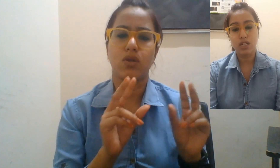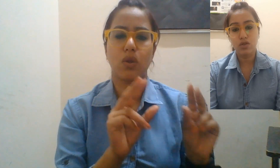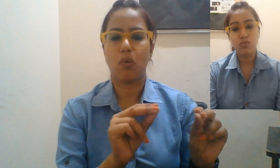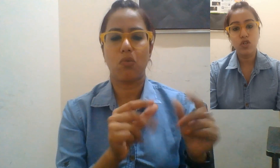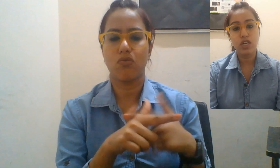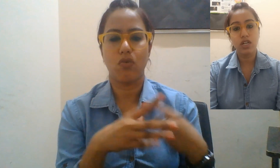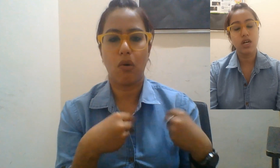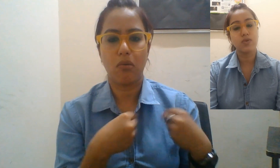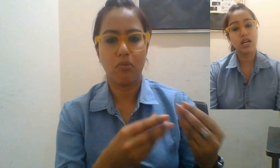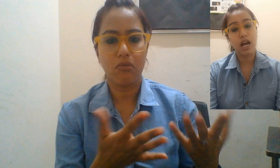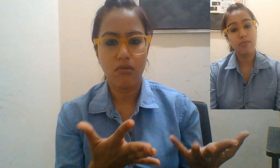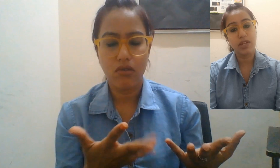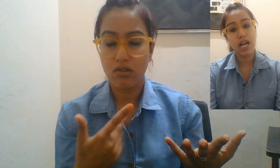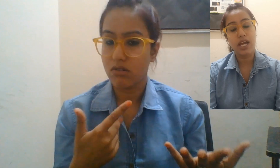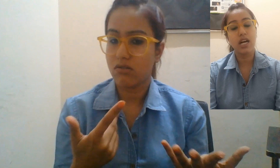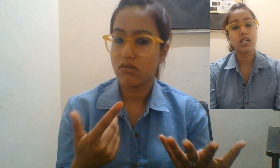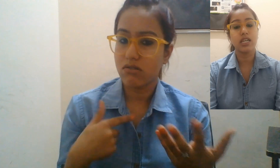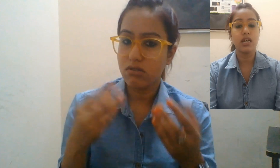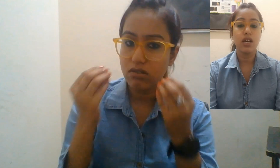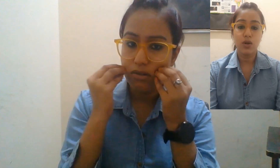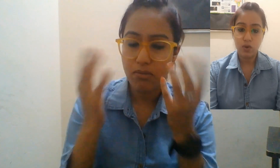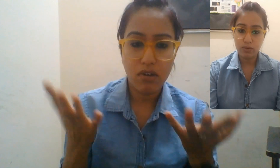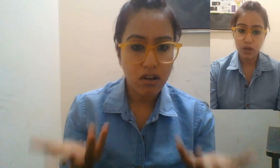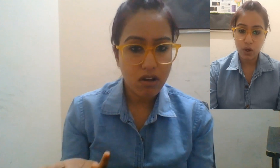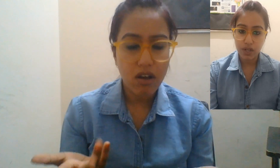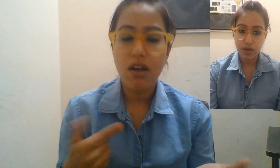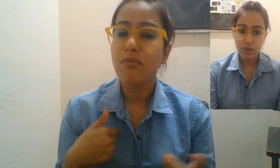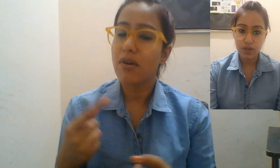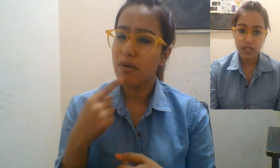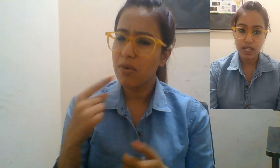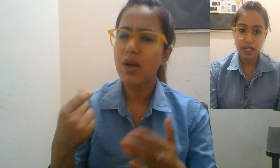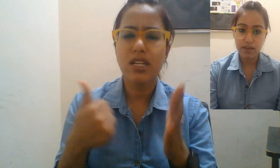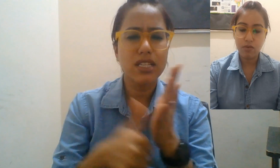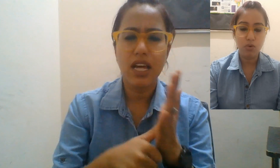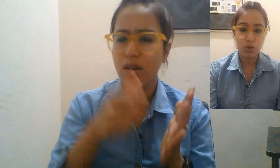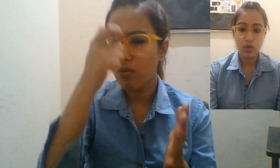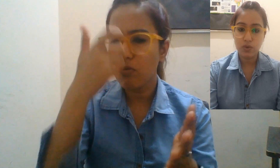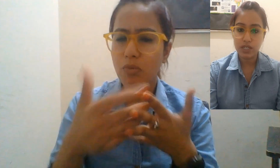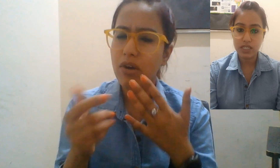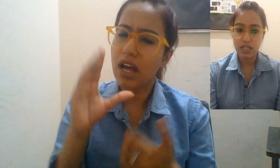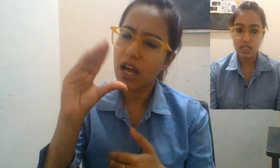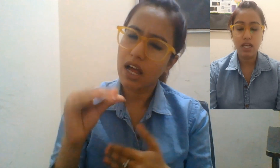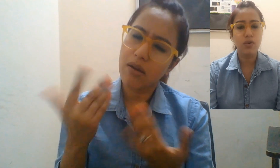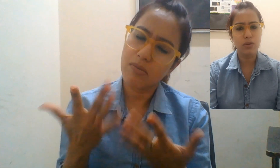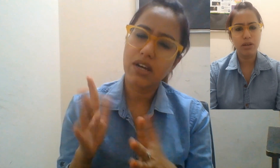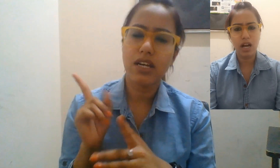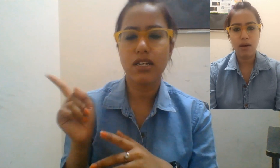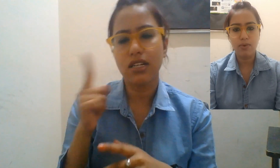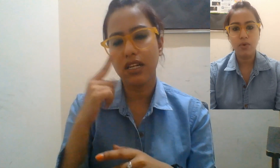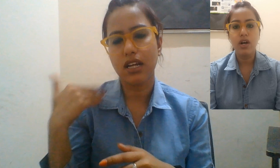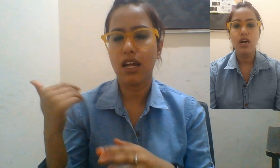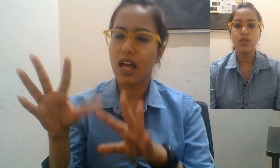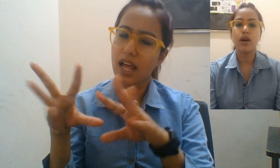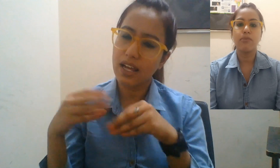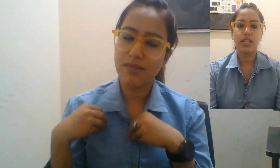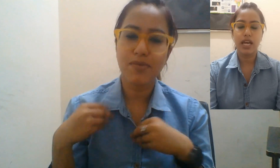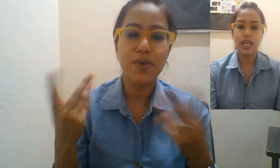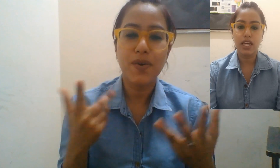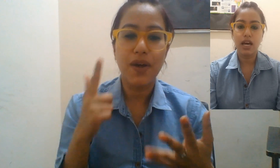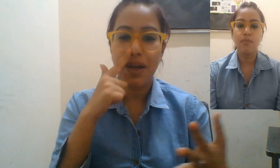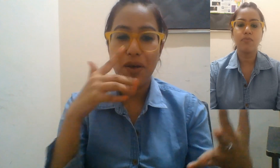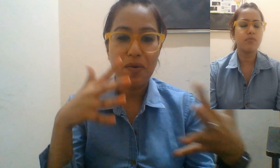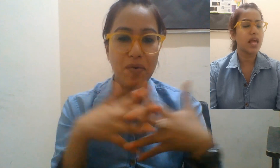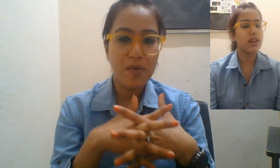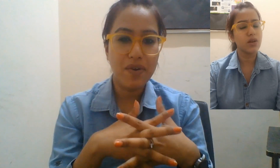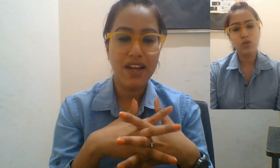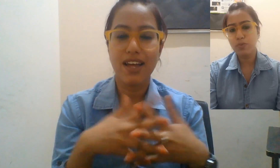करी, उसका रिज्यूम शेयर करा, उसका काम दिखाया कि कोई भी नौकरी हो उनके लिए, वो बोल और सुन नहीं सकती हैं, कोई भी काम हो तो आप